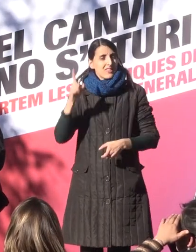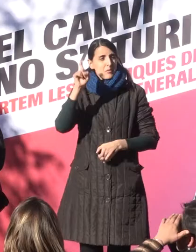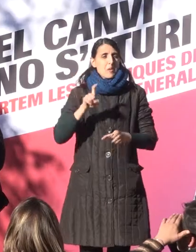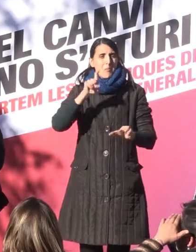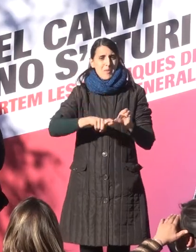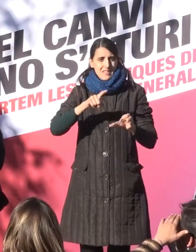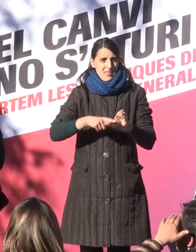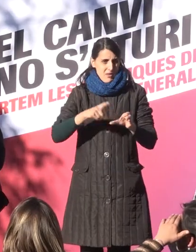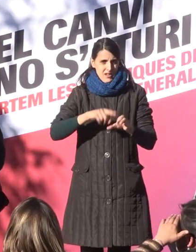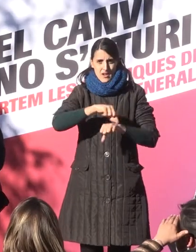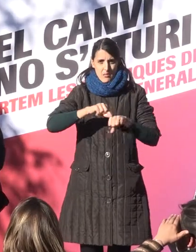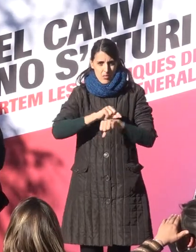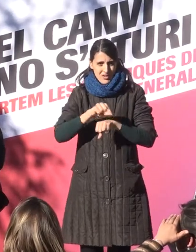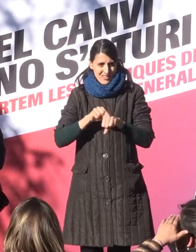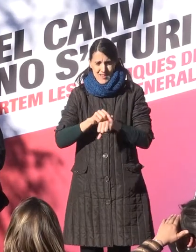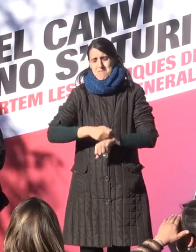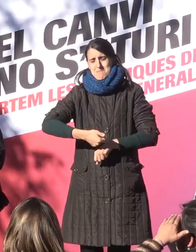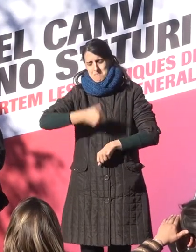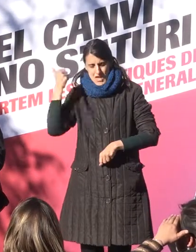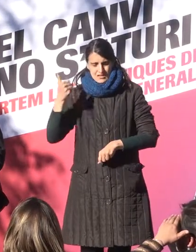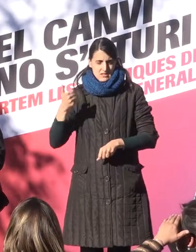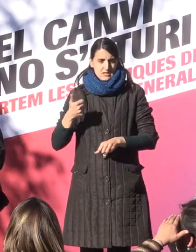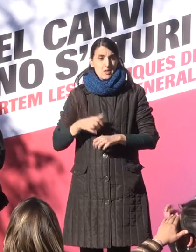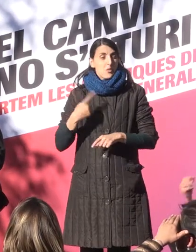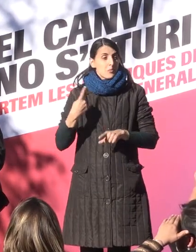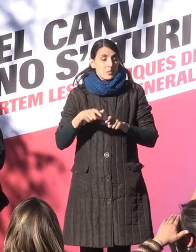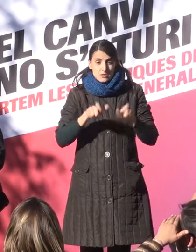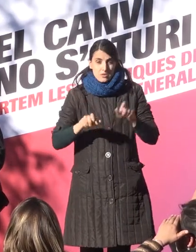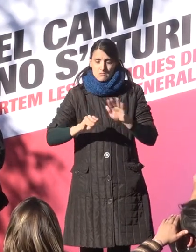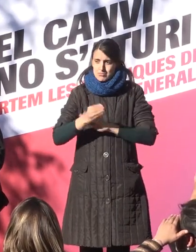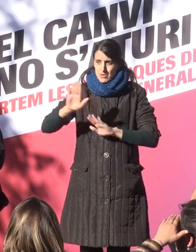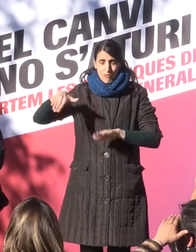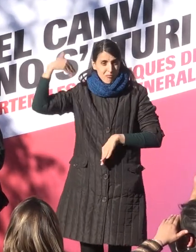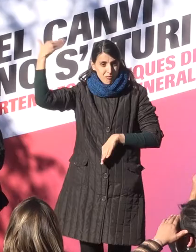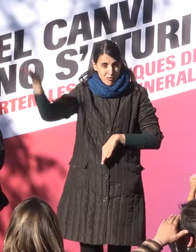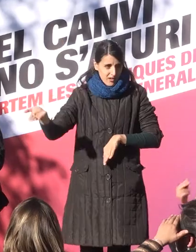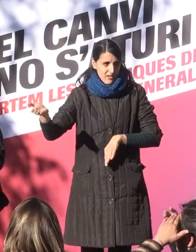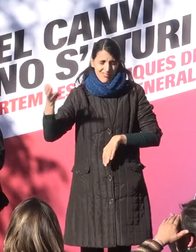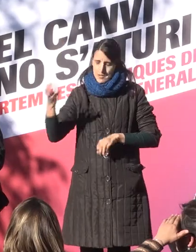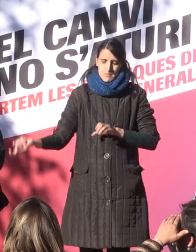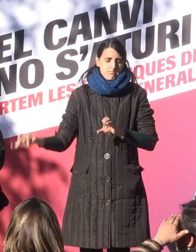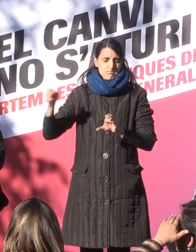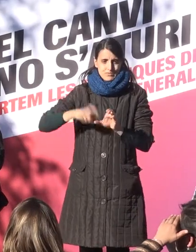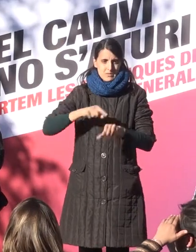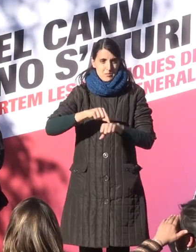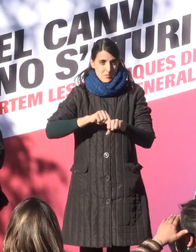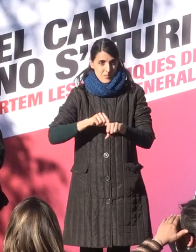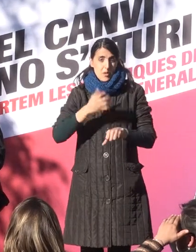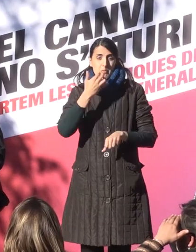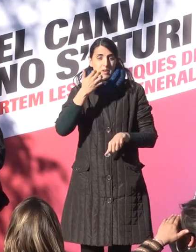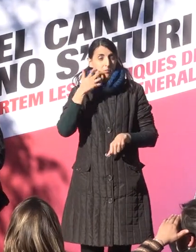todas las personas que son de origen fuera de españa porque ahí viene el gran tema el derecho a voto